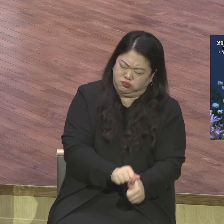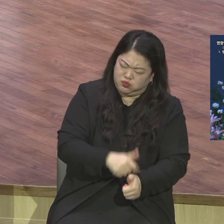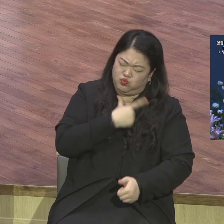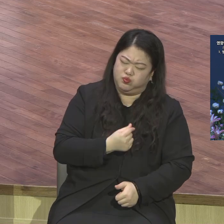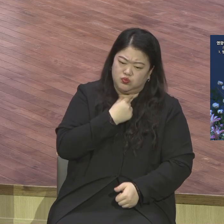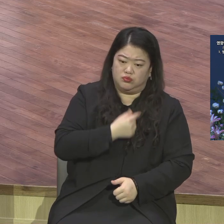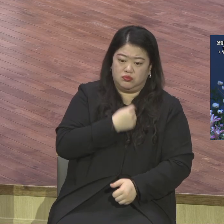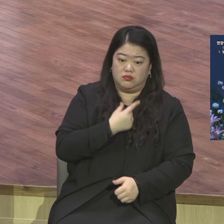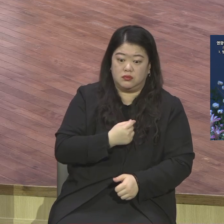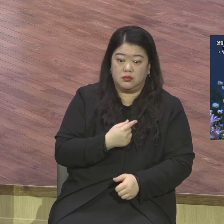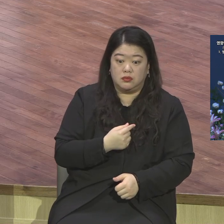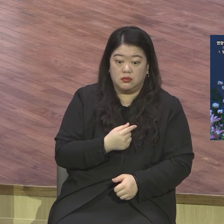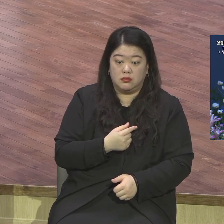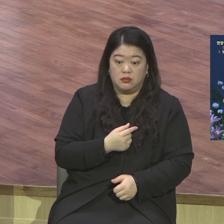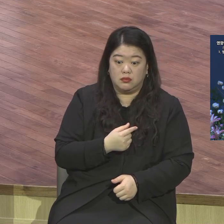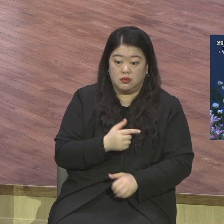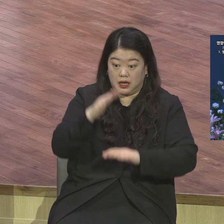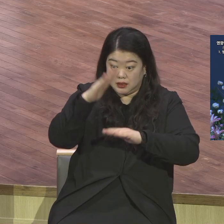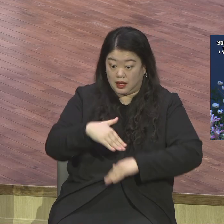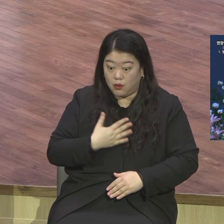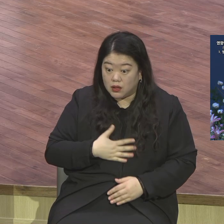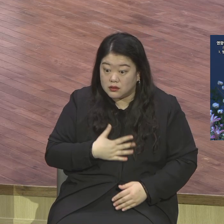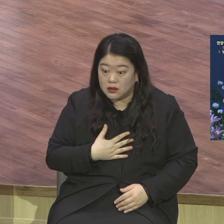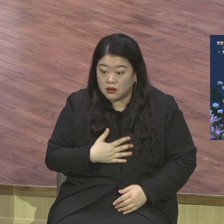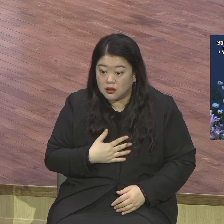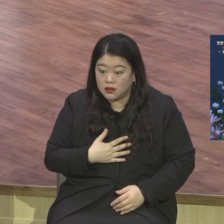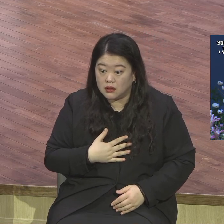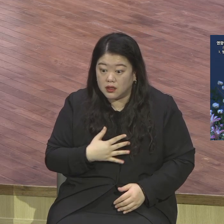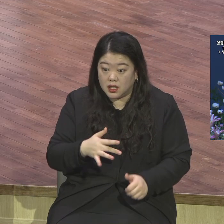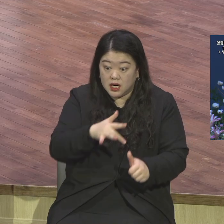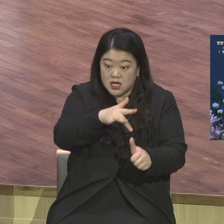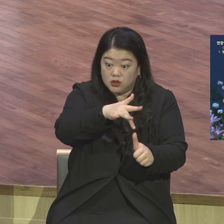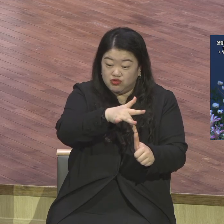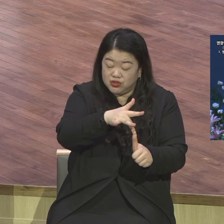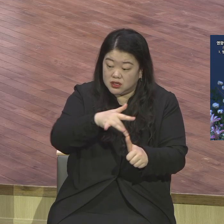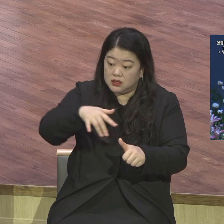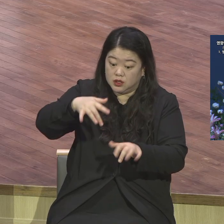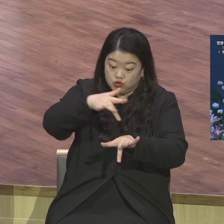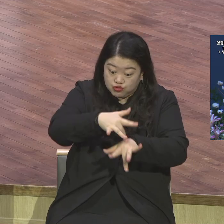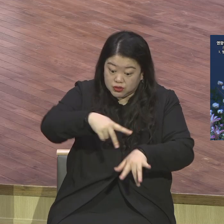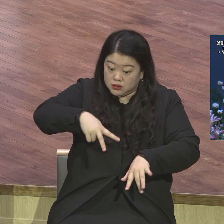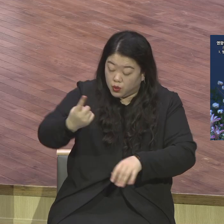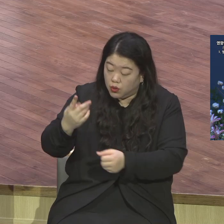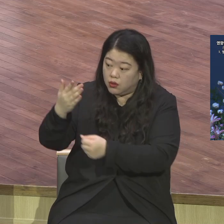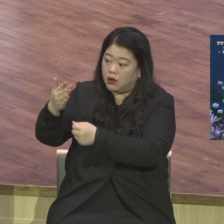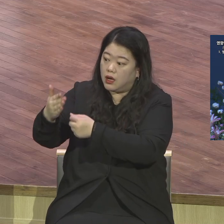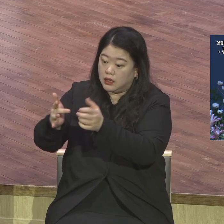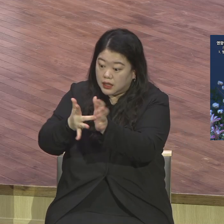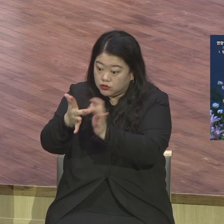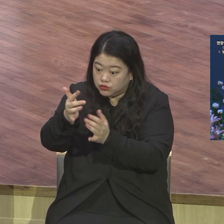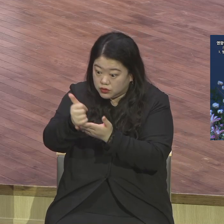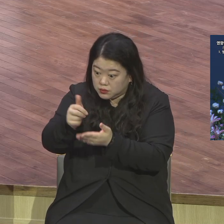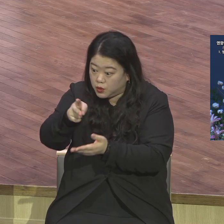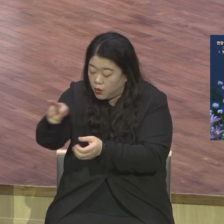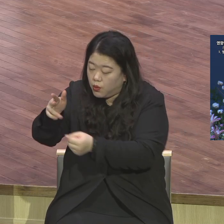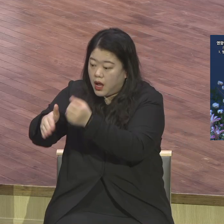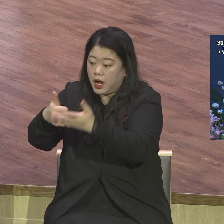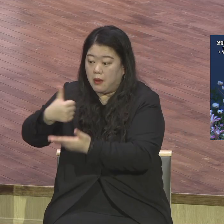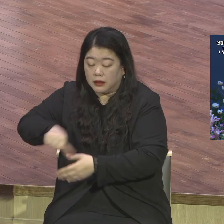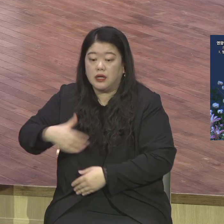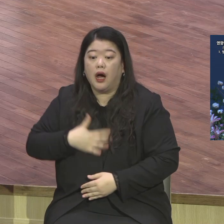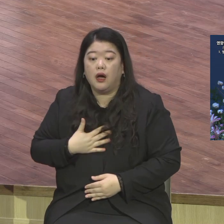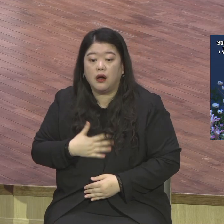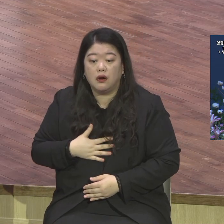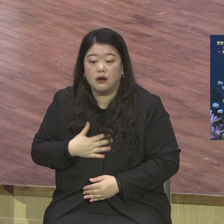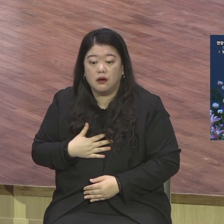들린 자들이 벌벌벌 떠는 두려워 떠는 모습. 이렇게 귀신들도 이렇게